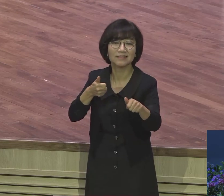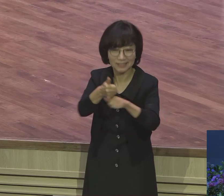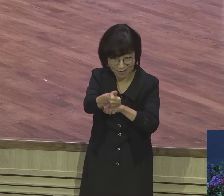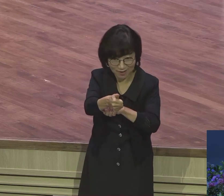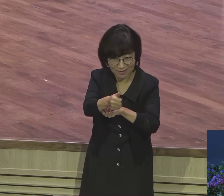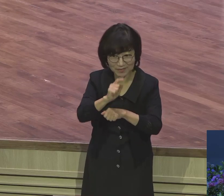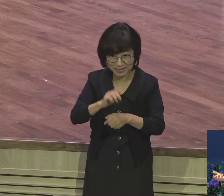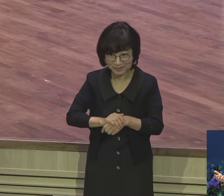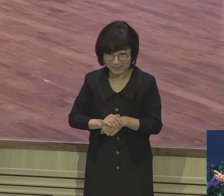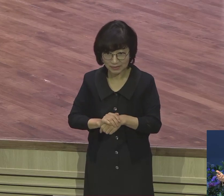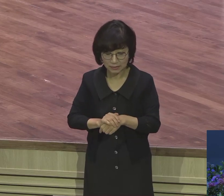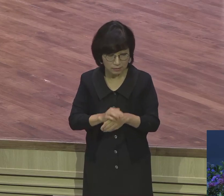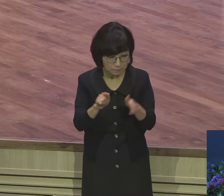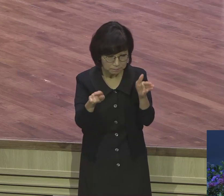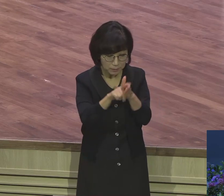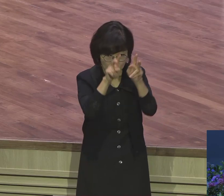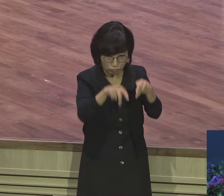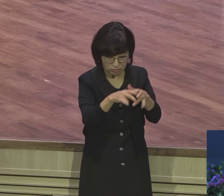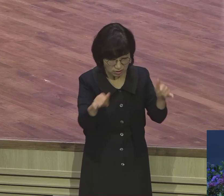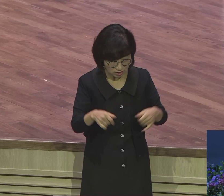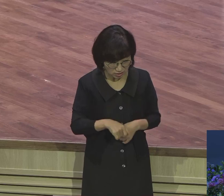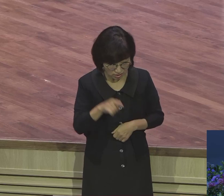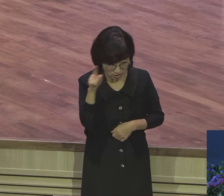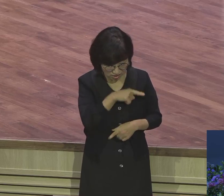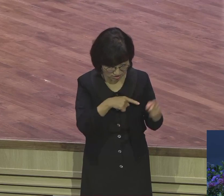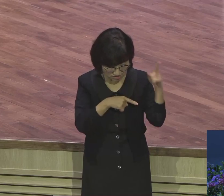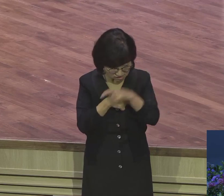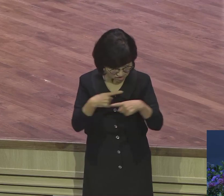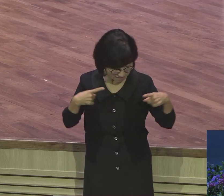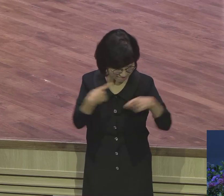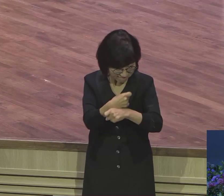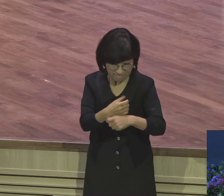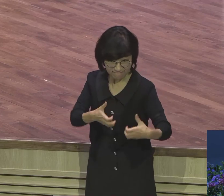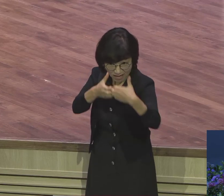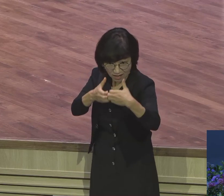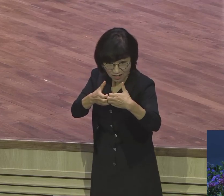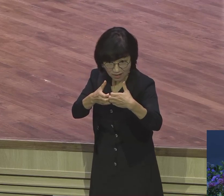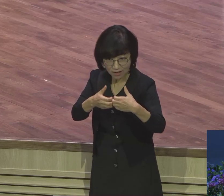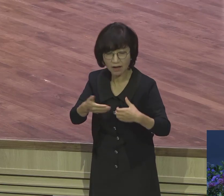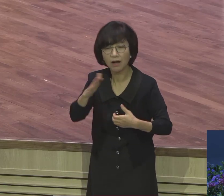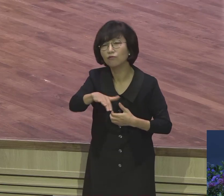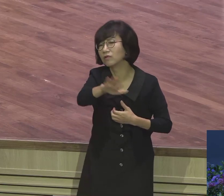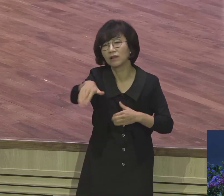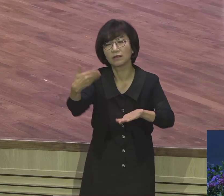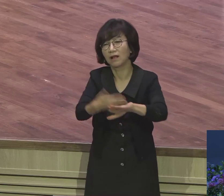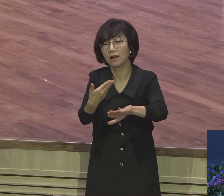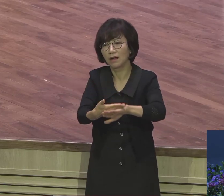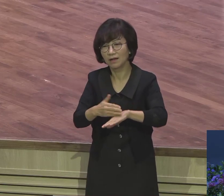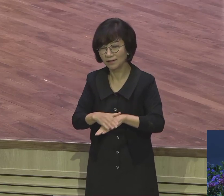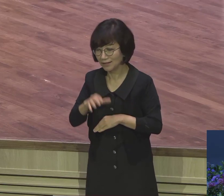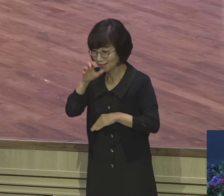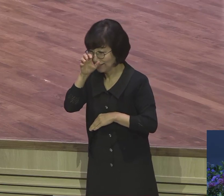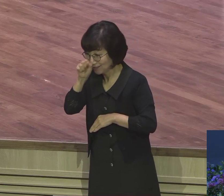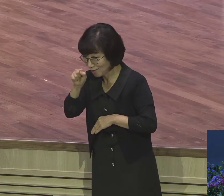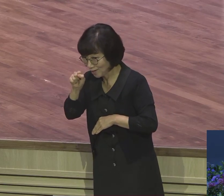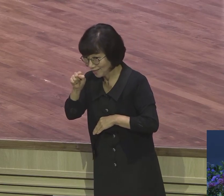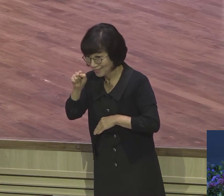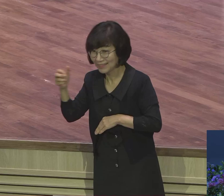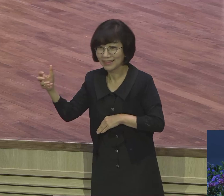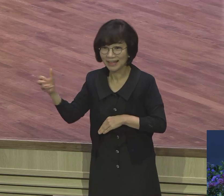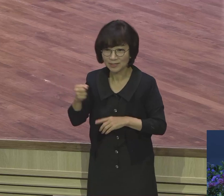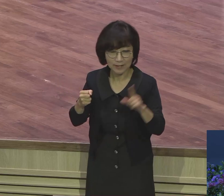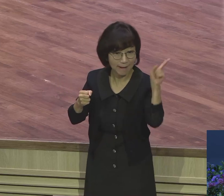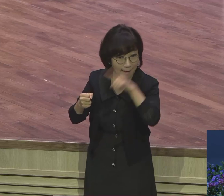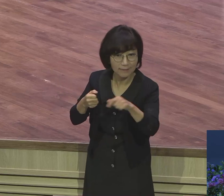불신자들은 악을 악으로 갚아야 우리는 악에게 지지 않는 방금이 뭐냐. 선으로 악을 이기라. 그렇게